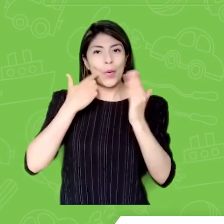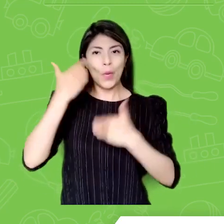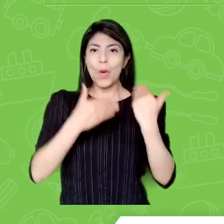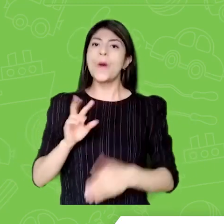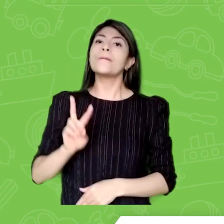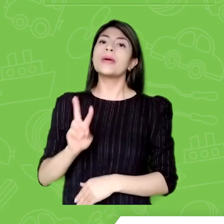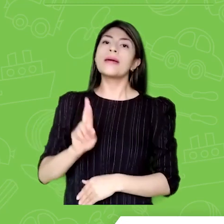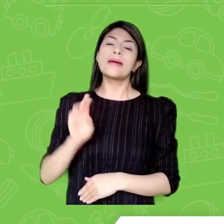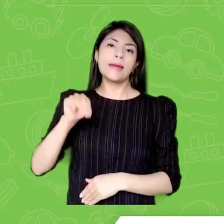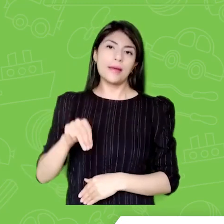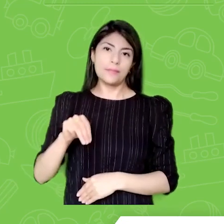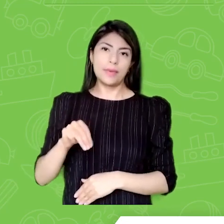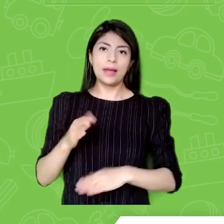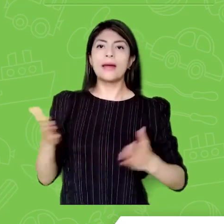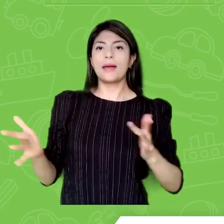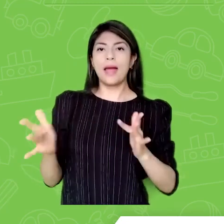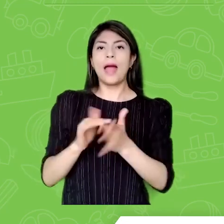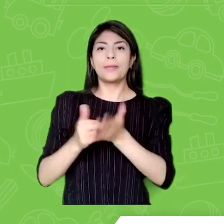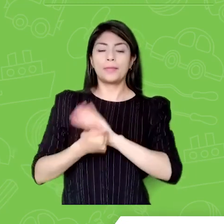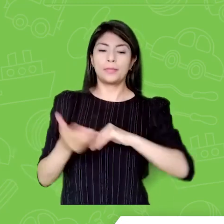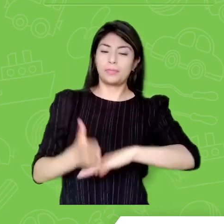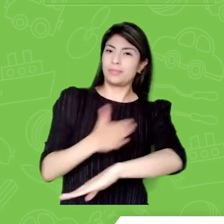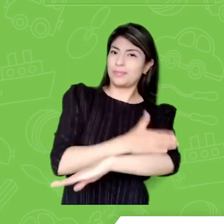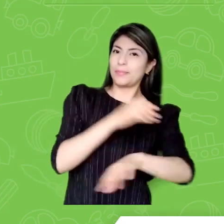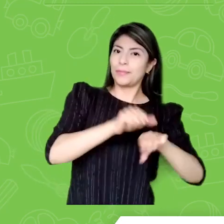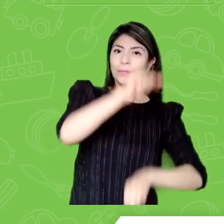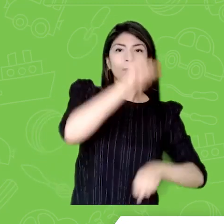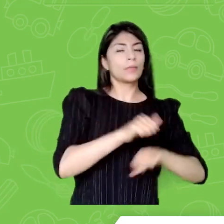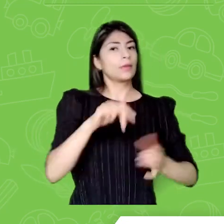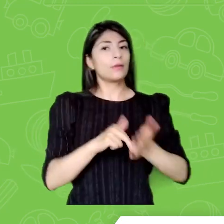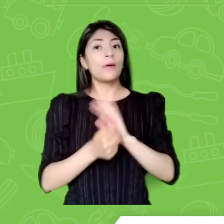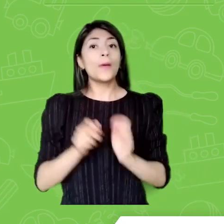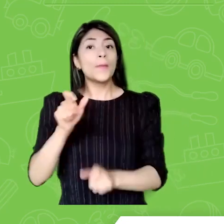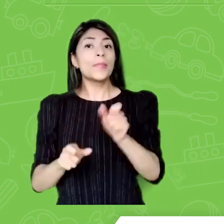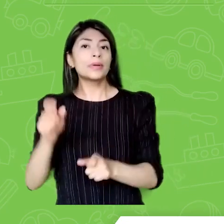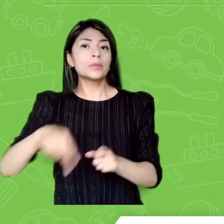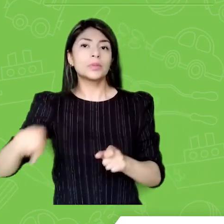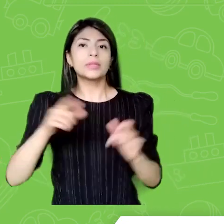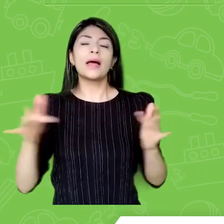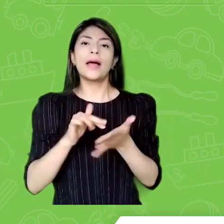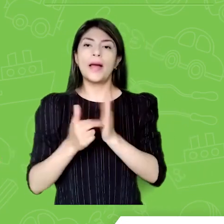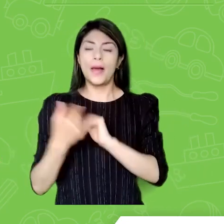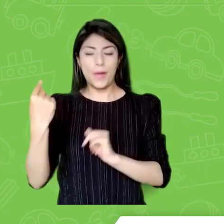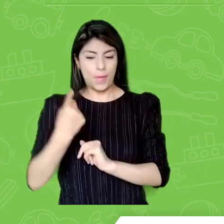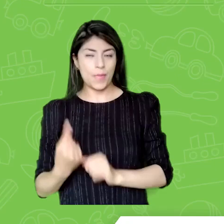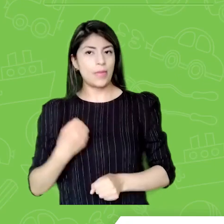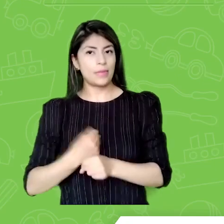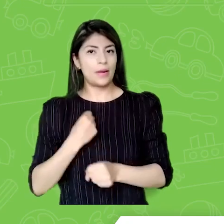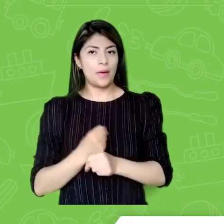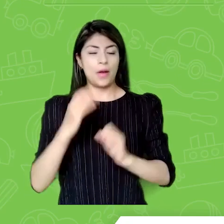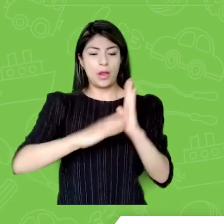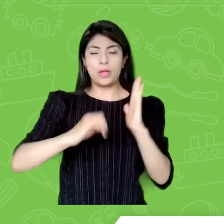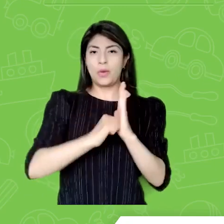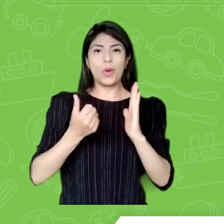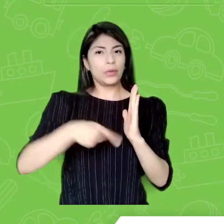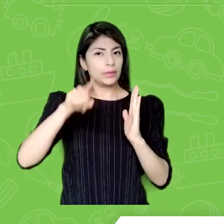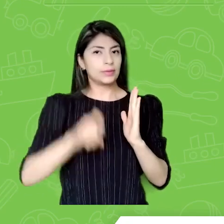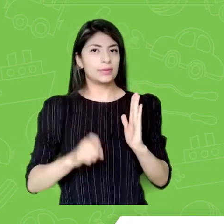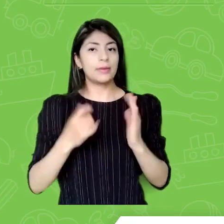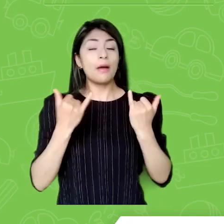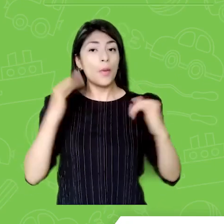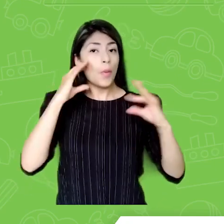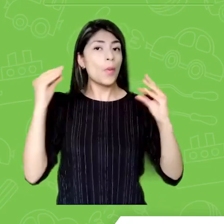Prueba de valoración de antecedentes. Solamente se va a aplicar a los aspirantes admitidos a los empleos especificados